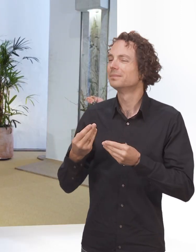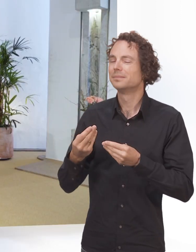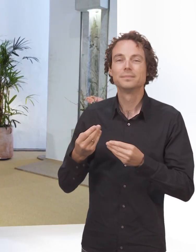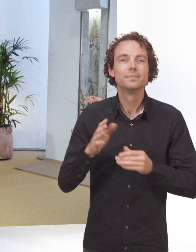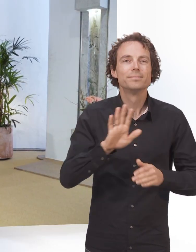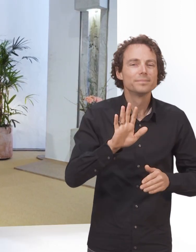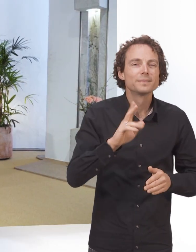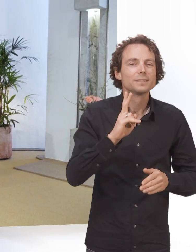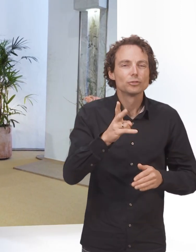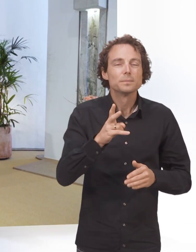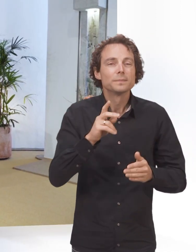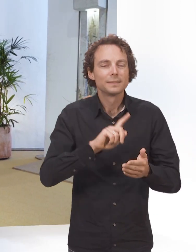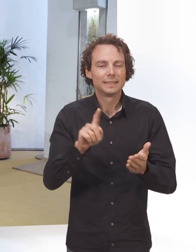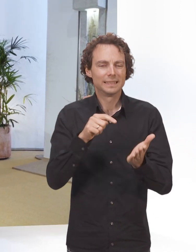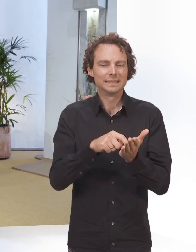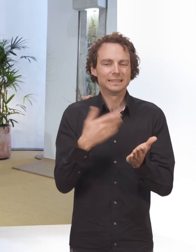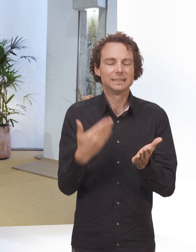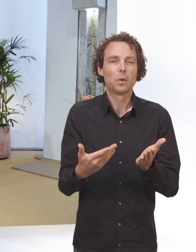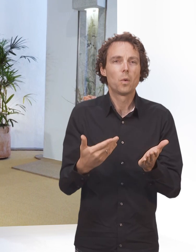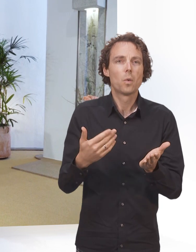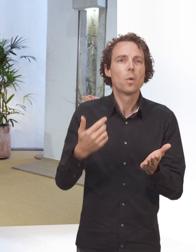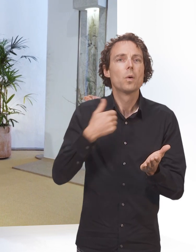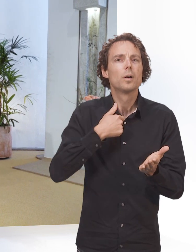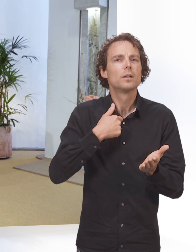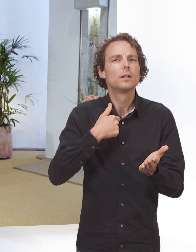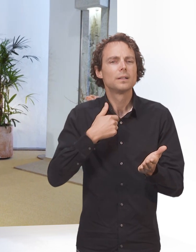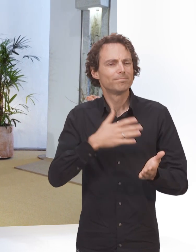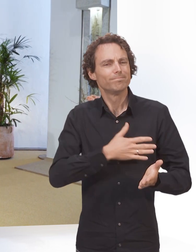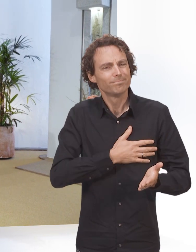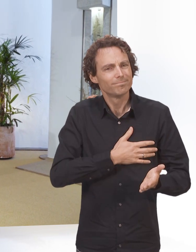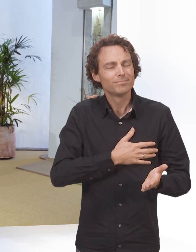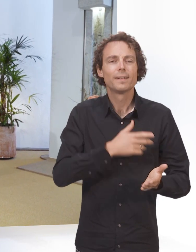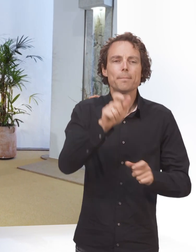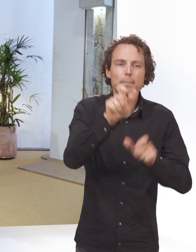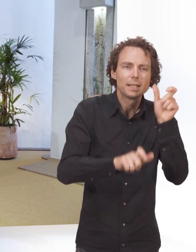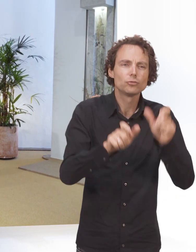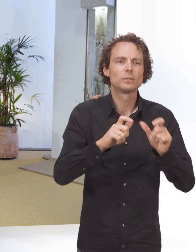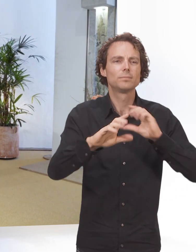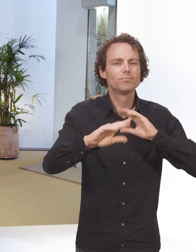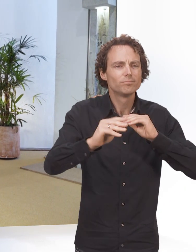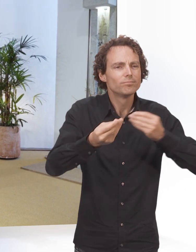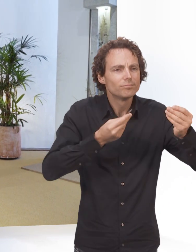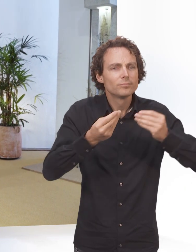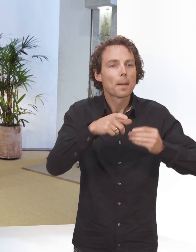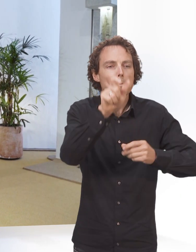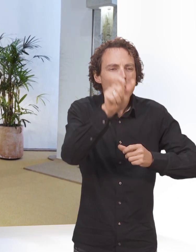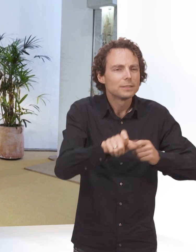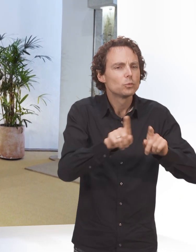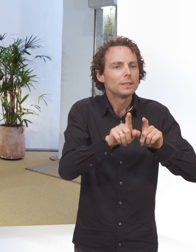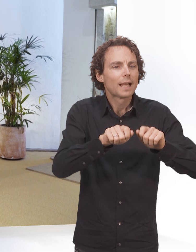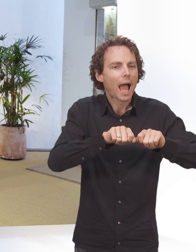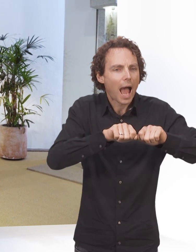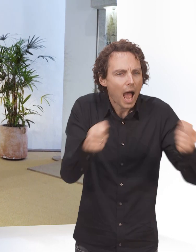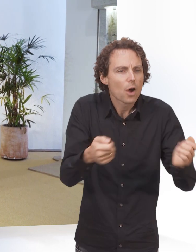nicht der Punkt. Mir ist einfach mir liegt es auf dem Herzen, mit Menschen zu sprechen, die Menschen aufzuknacken,